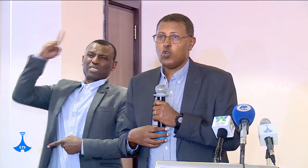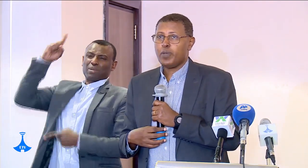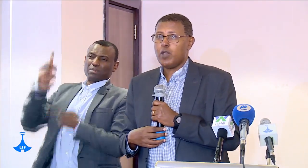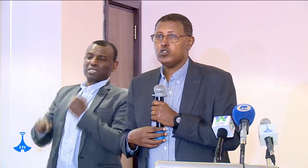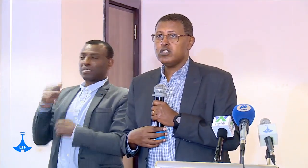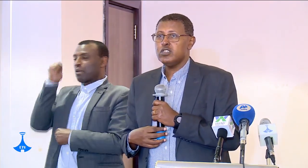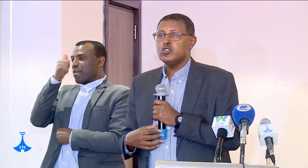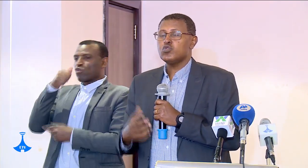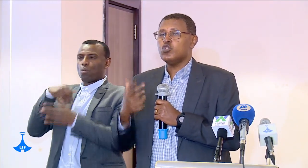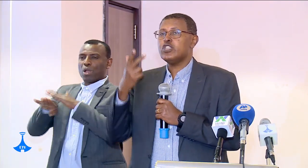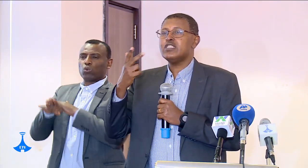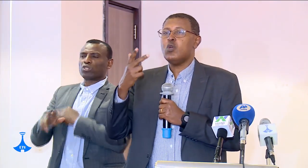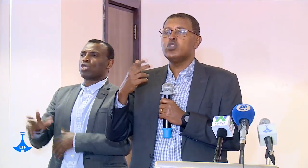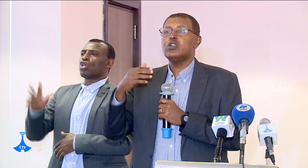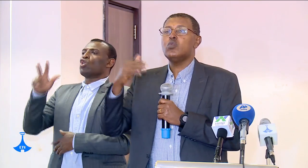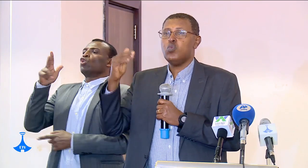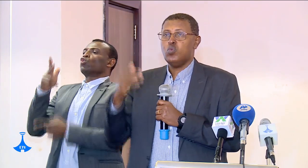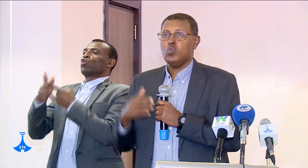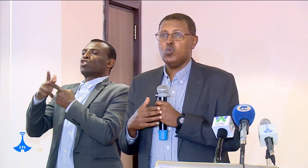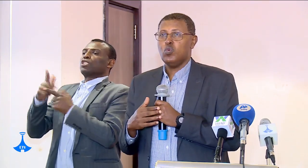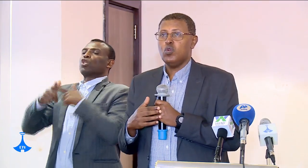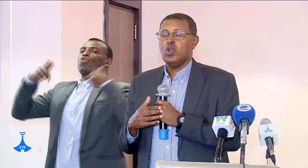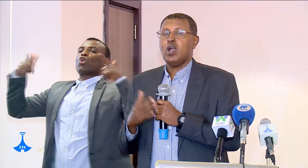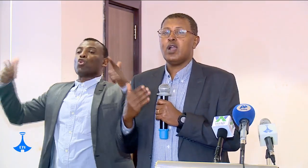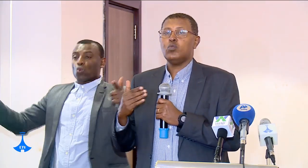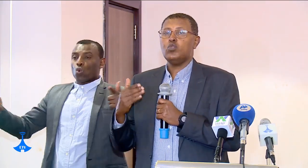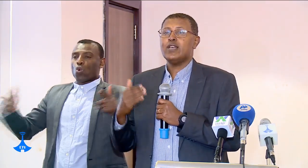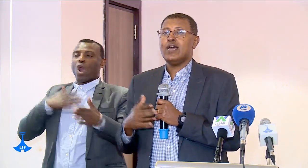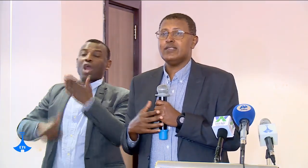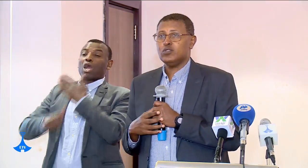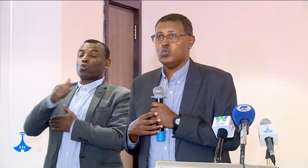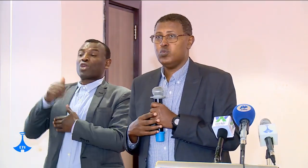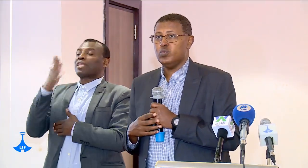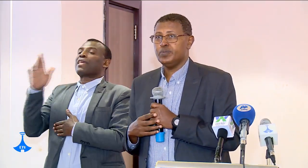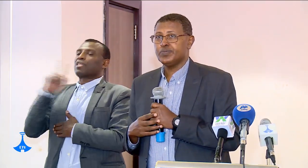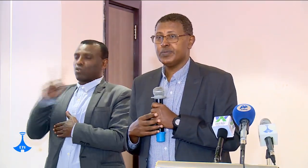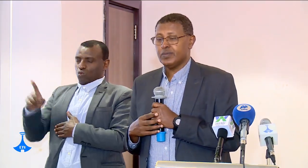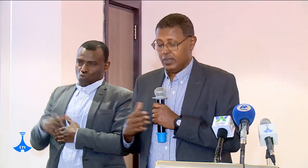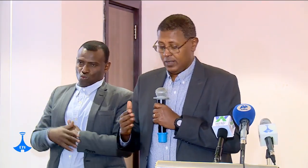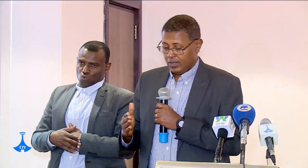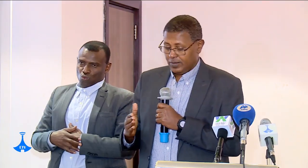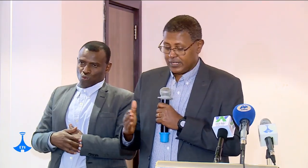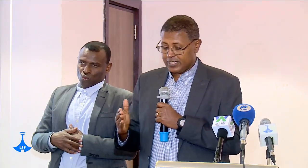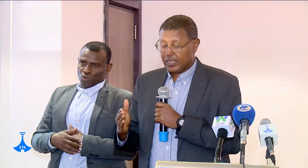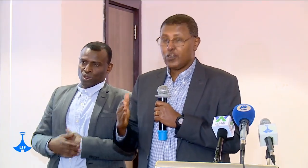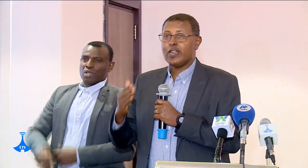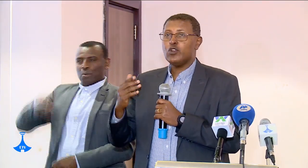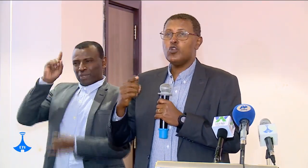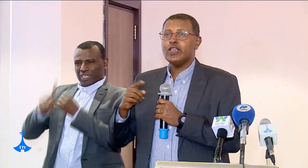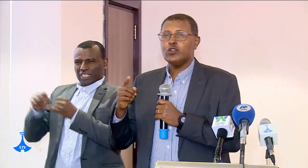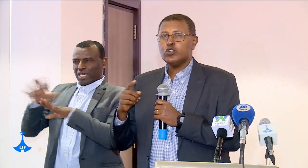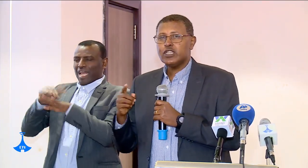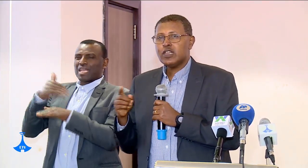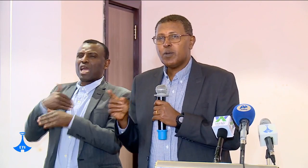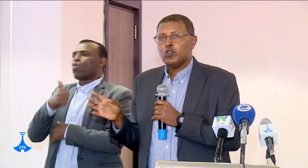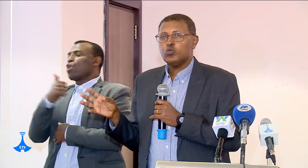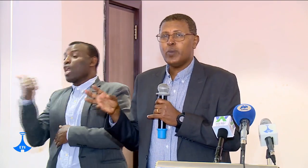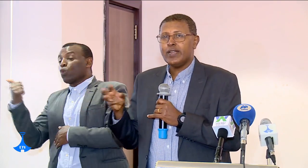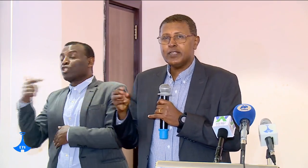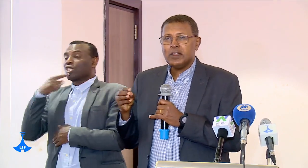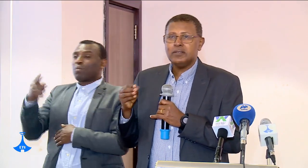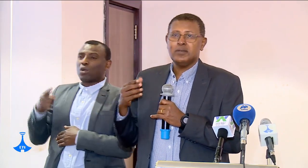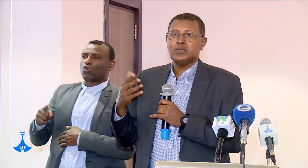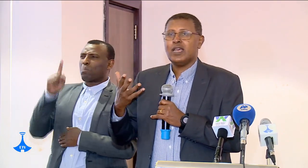መሳን በኢትዮጵያ ውስጥ ሶስተኛው ትልቁ አካል ጉዳት አይነት ነው። መጨረሻ ላይ ያሉ ሌሎች